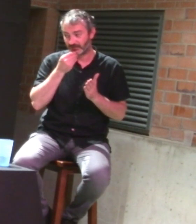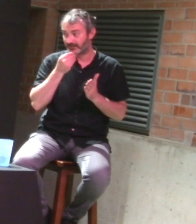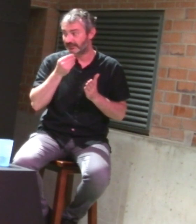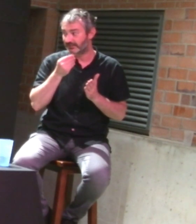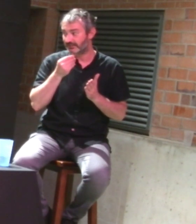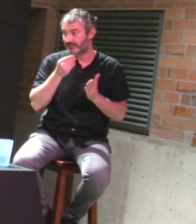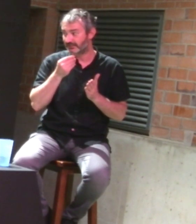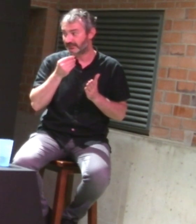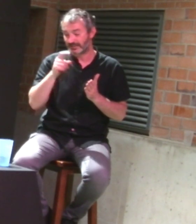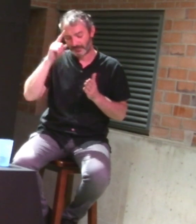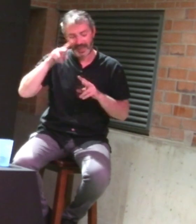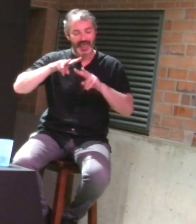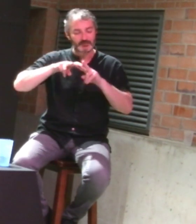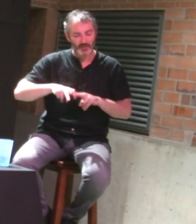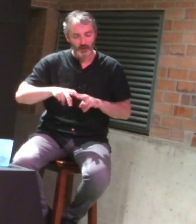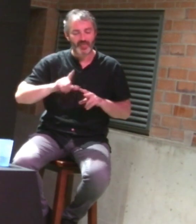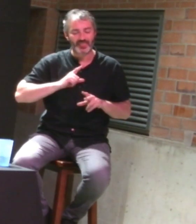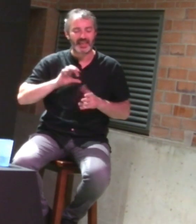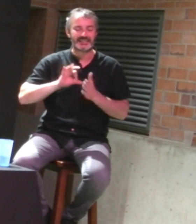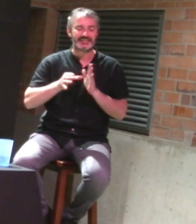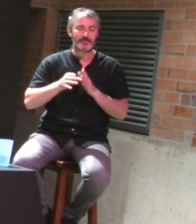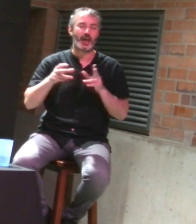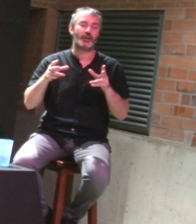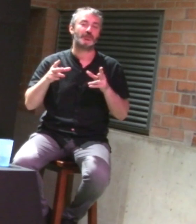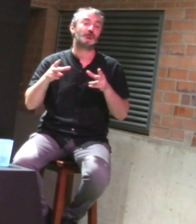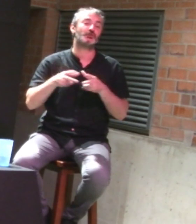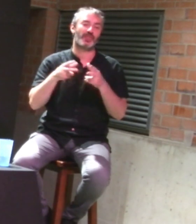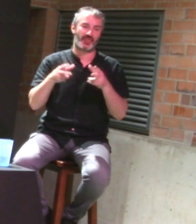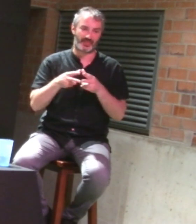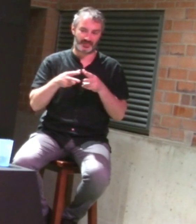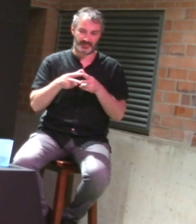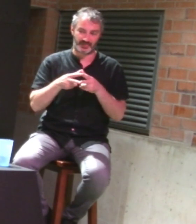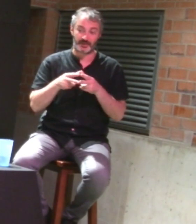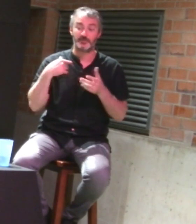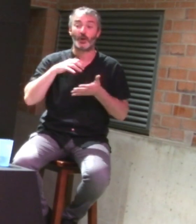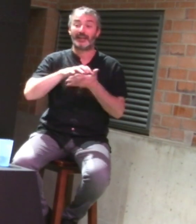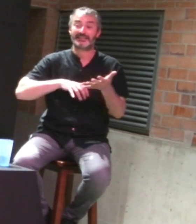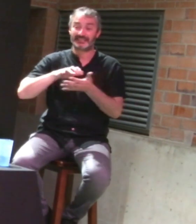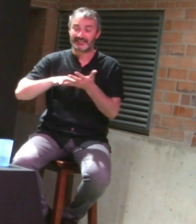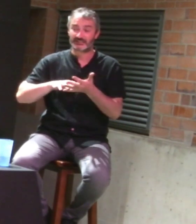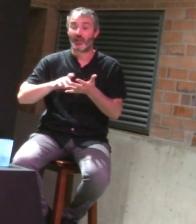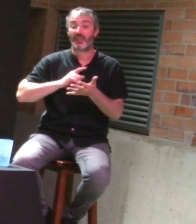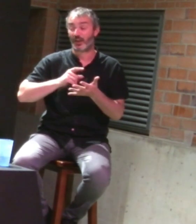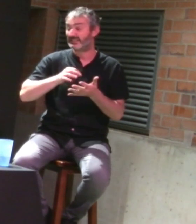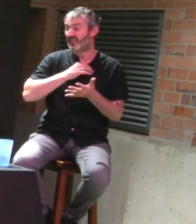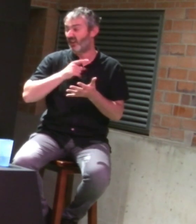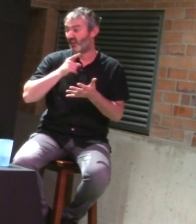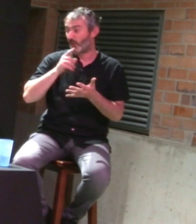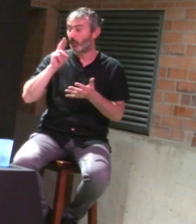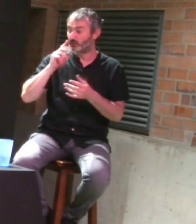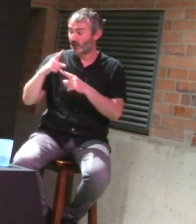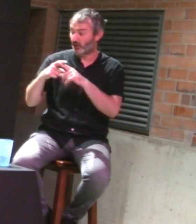és Explanació del sistema societari sobre Fourier. També els textos de Pau Sinski i